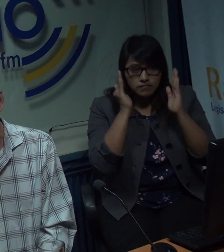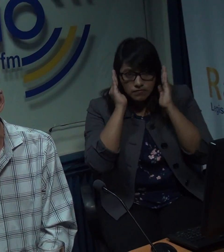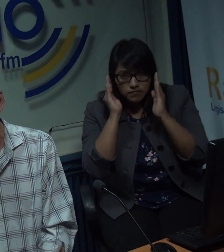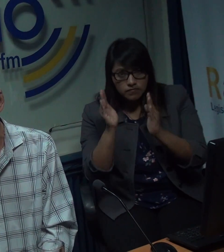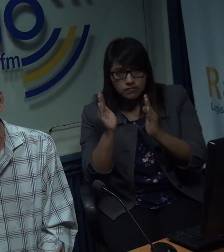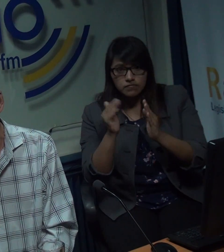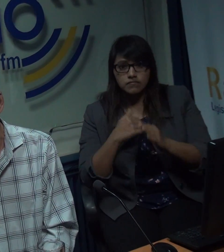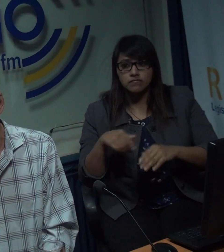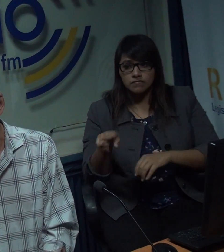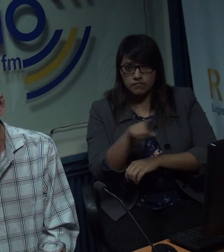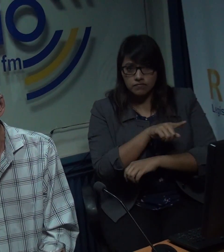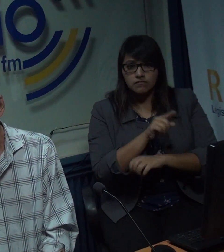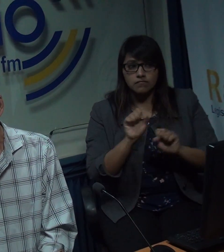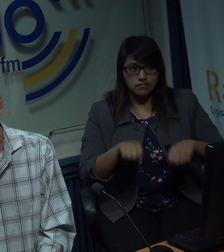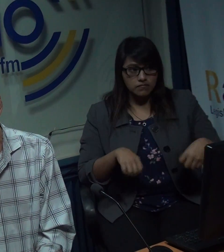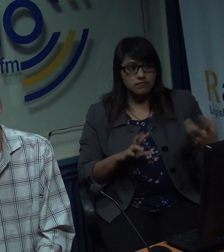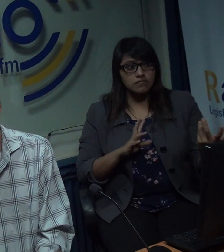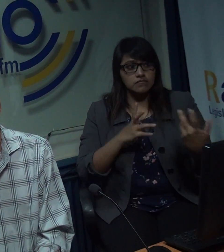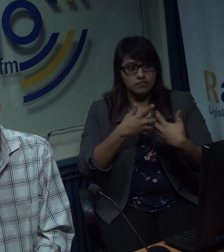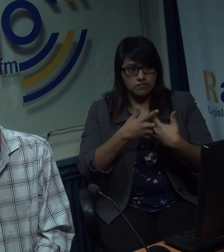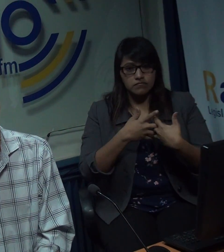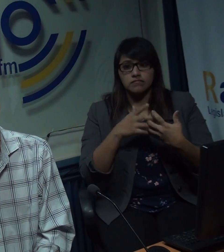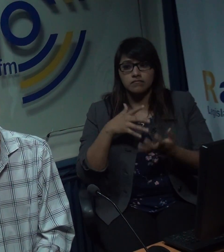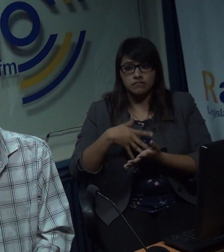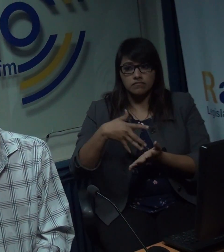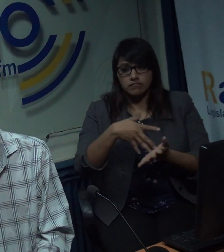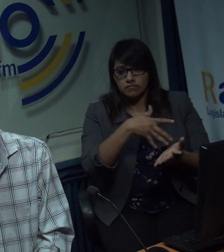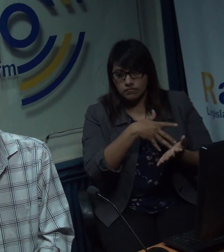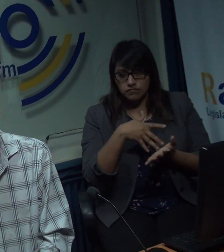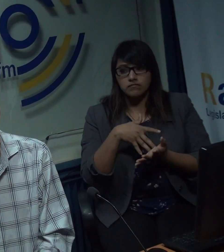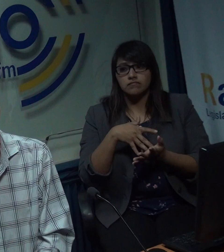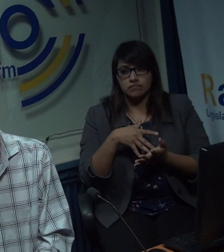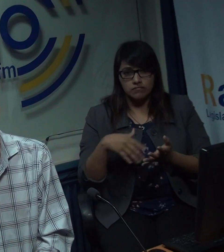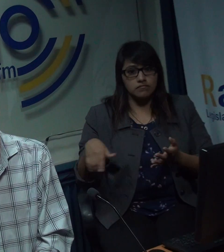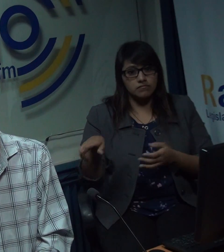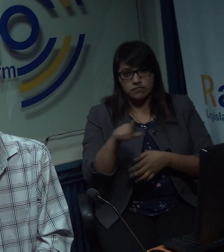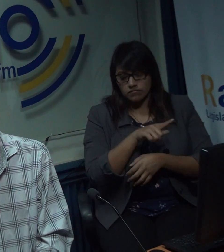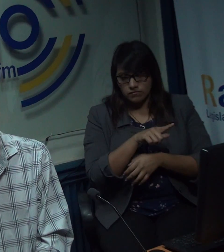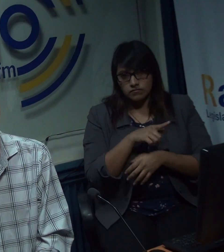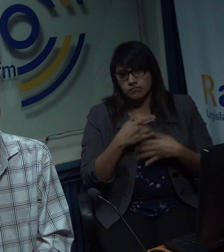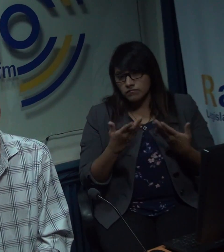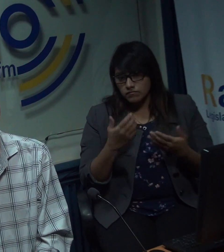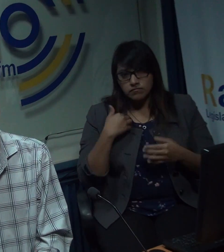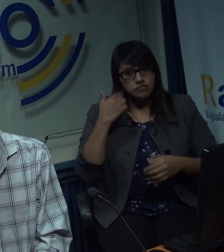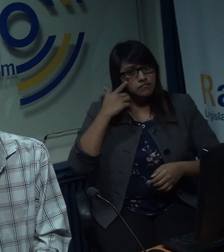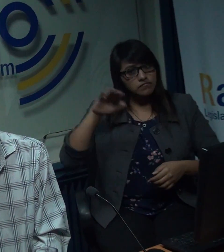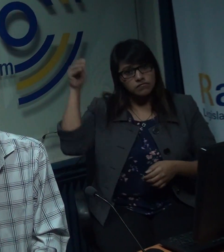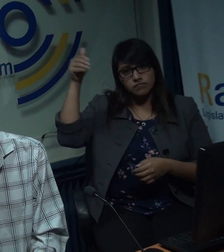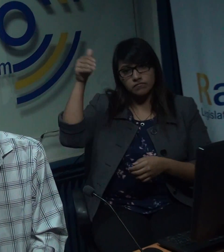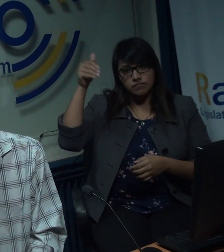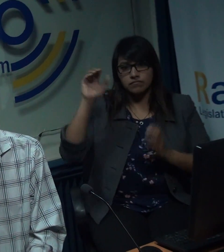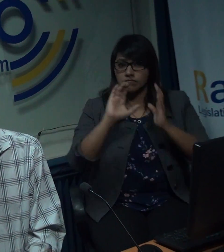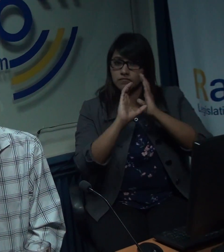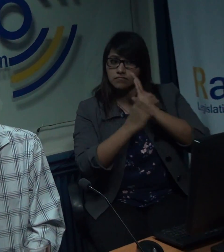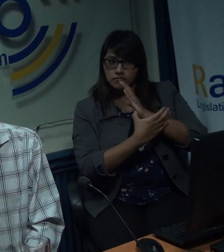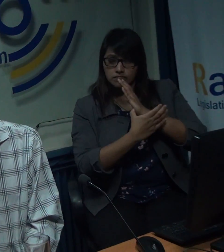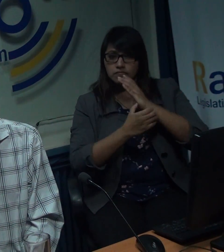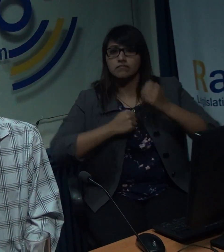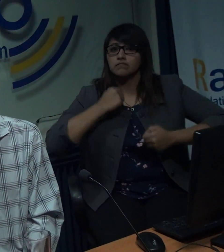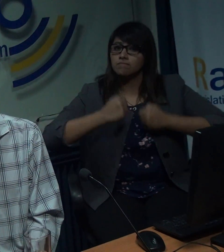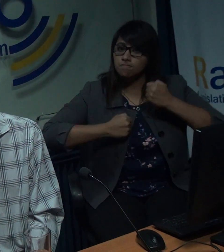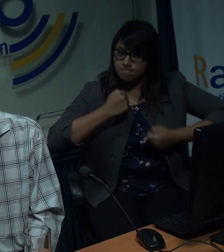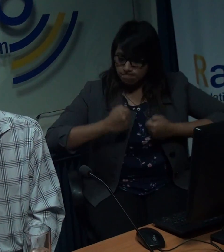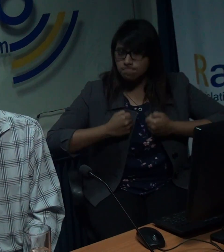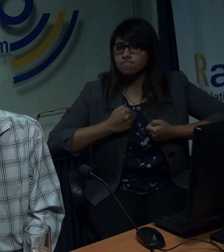medida pueden ir siendo adaptados a la sociedad y a todos los quehaceres en ella, como la educación, la cultura, el deporte